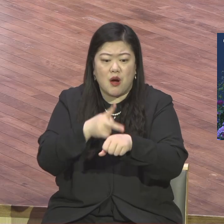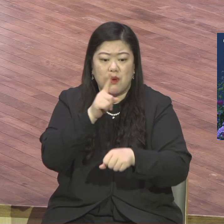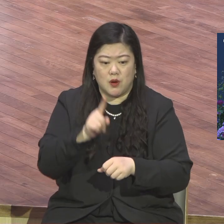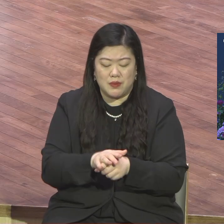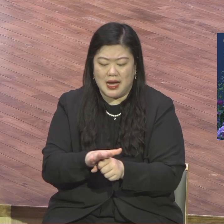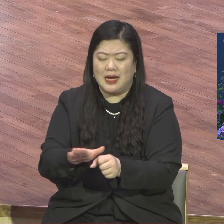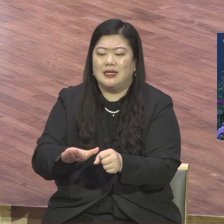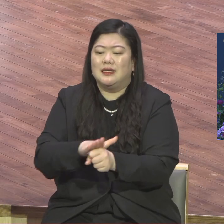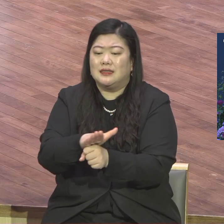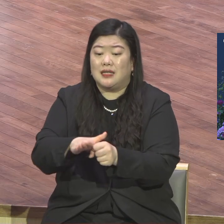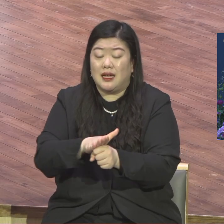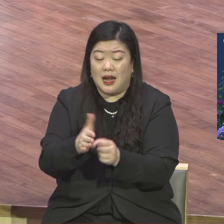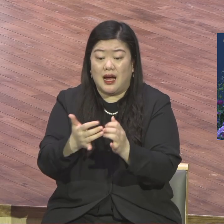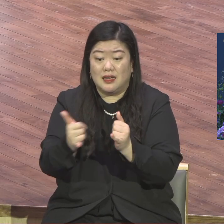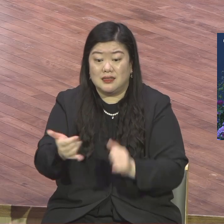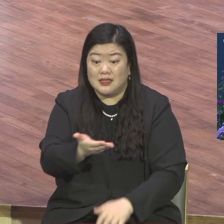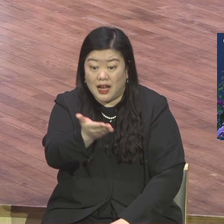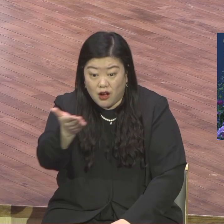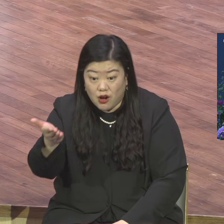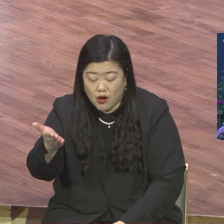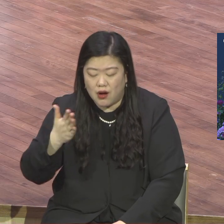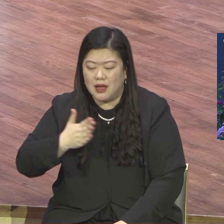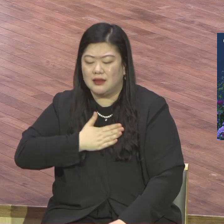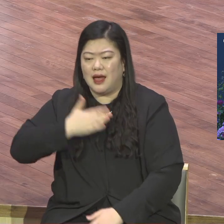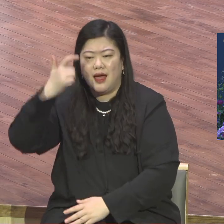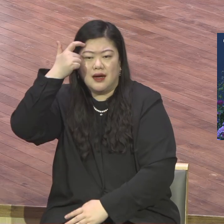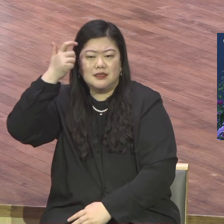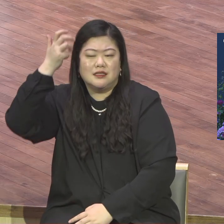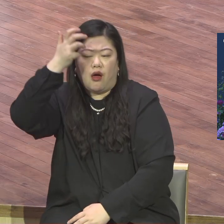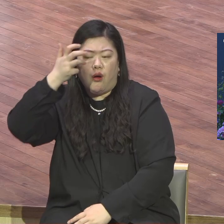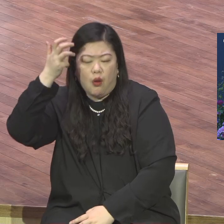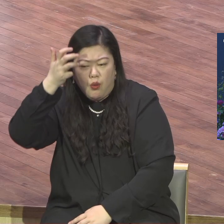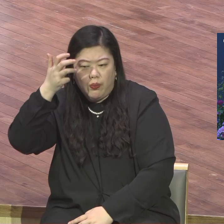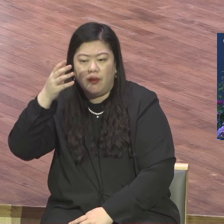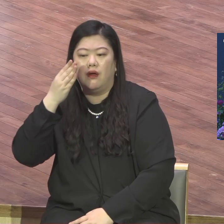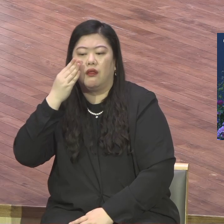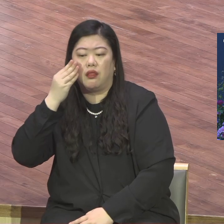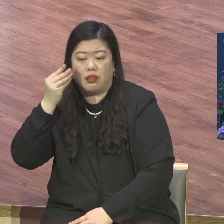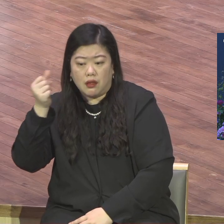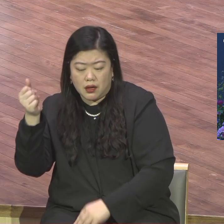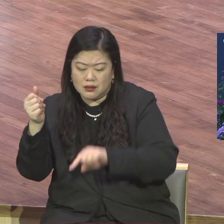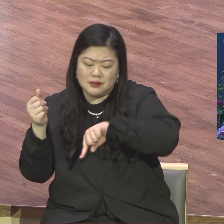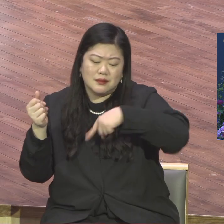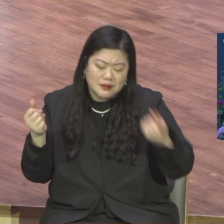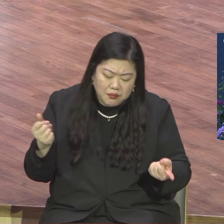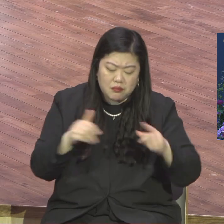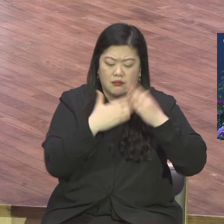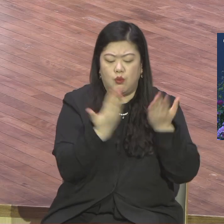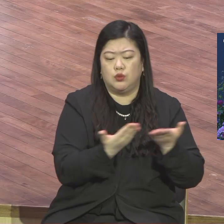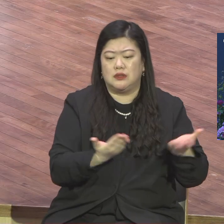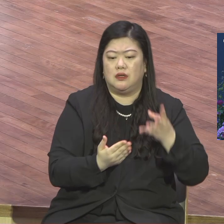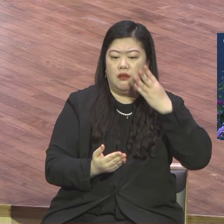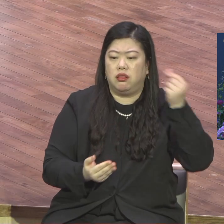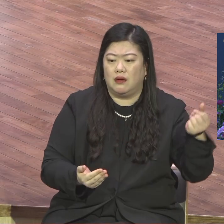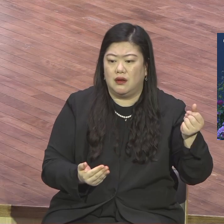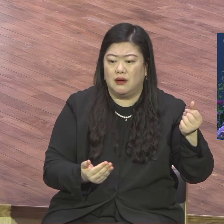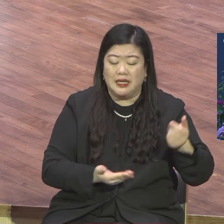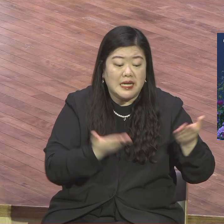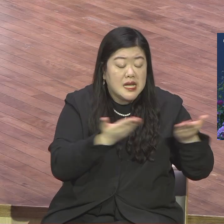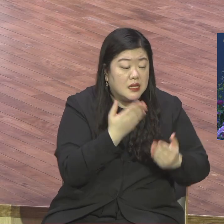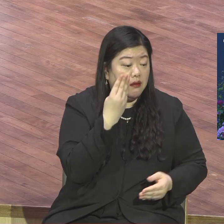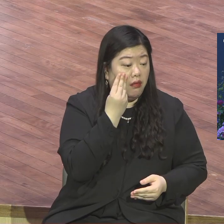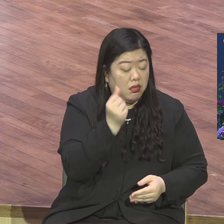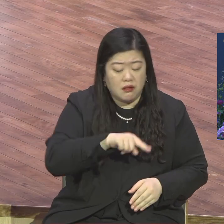너 영혼이 잘 땐 같이 범사 잘 되고. 영혼이 먼저예요. 순서입니다. 순서. 삼박자 복음의 구원이